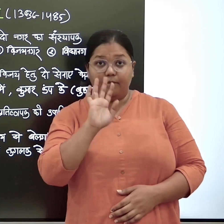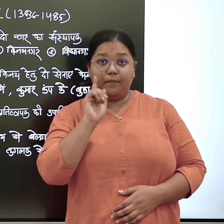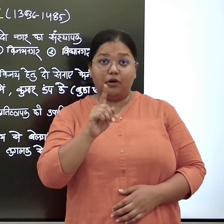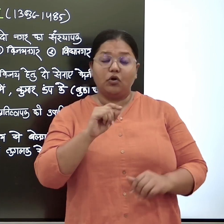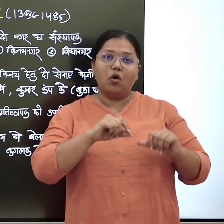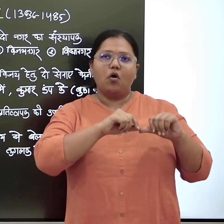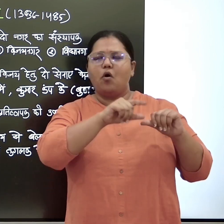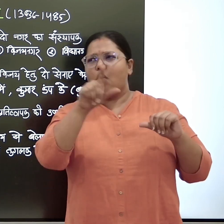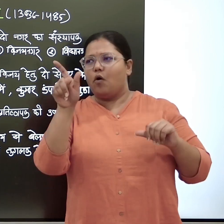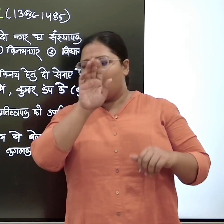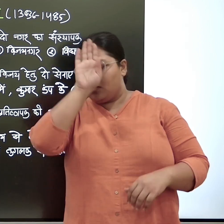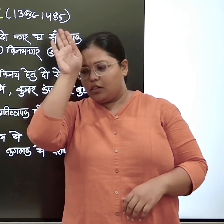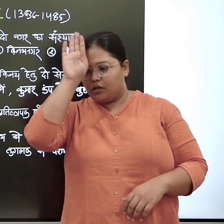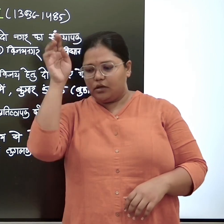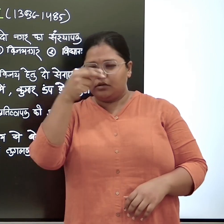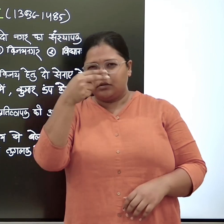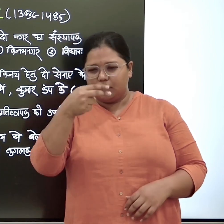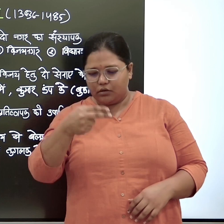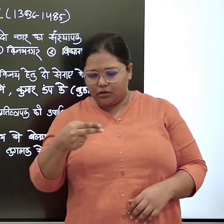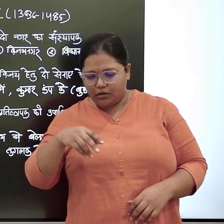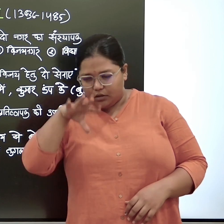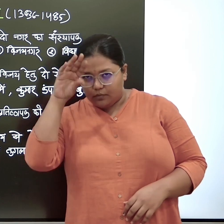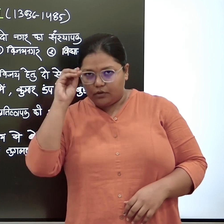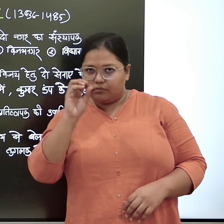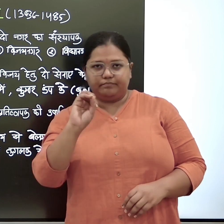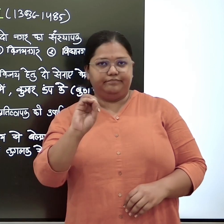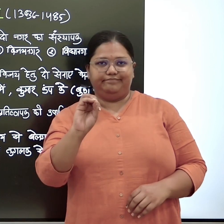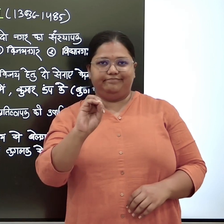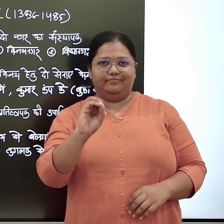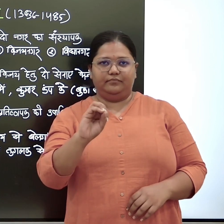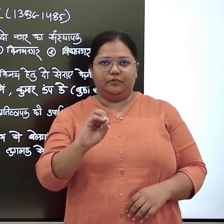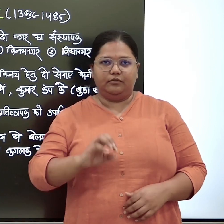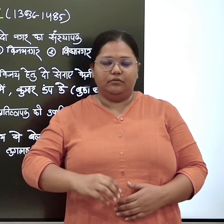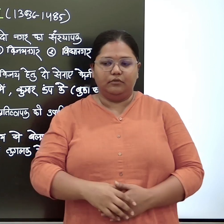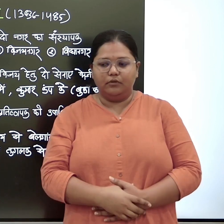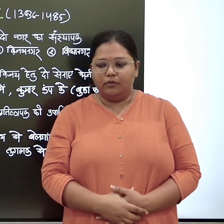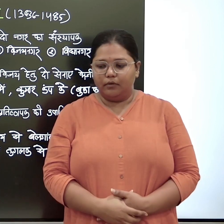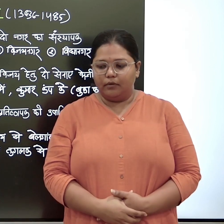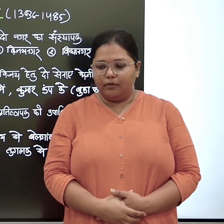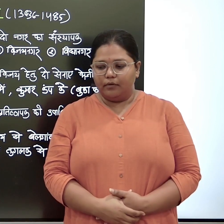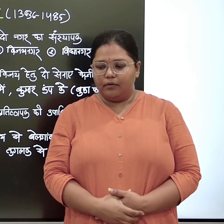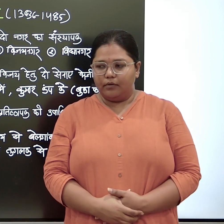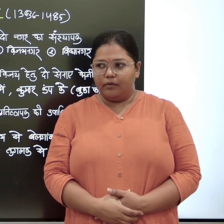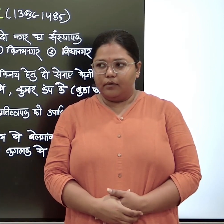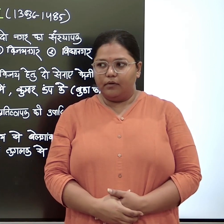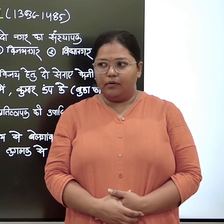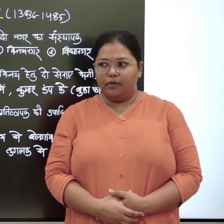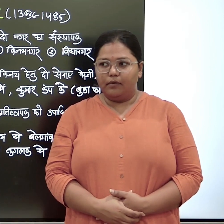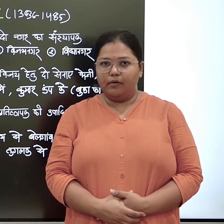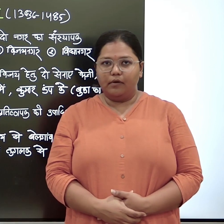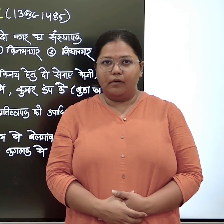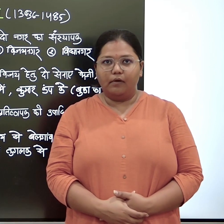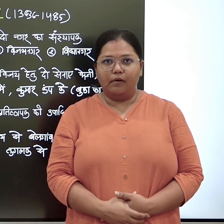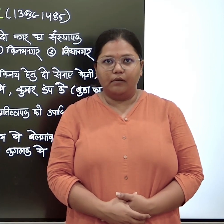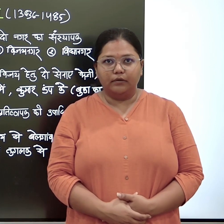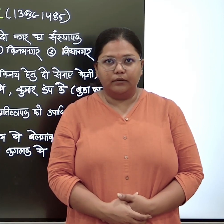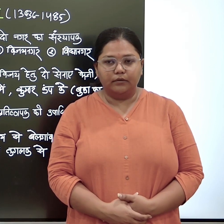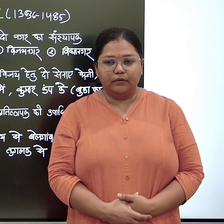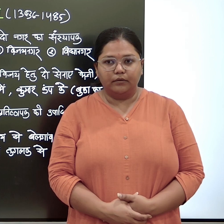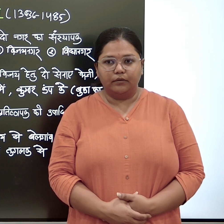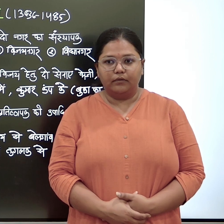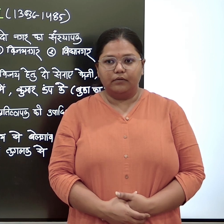जो है वो हमको कुछ जानकारी मिलती है उन्हीं के बारे में पढ़ेंगे।